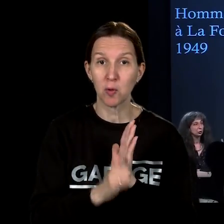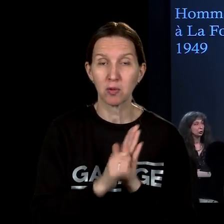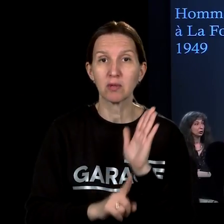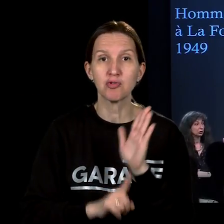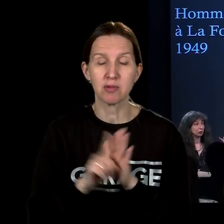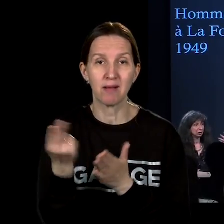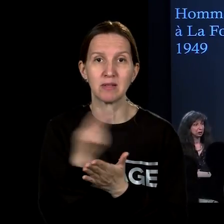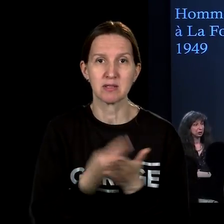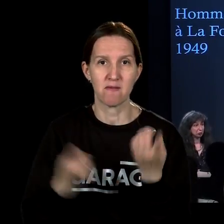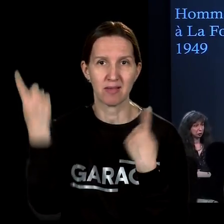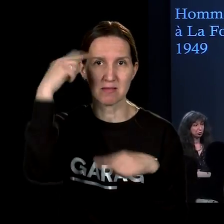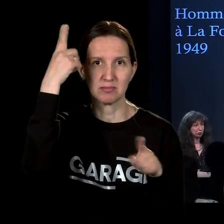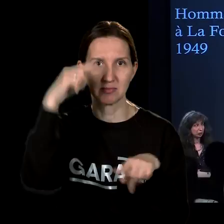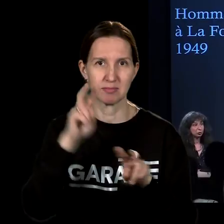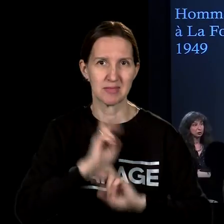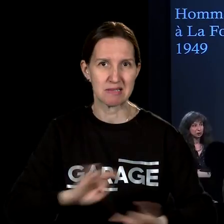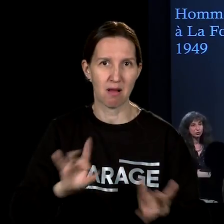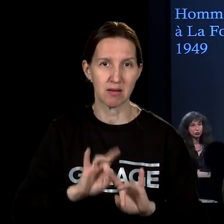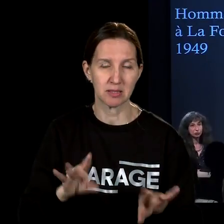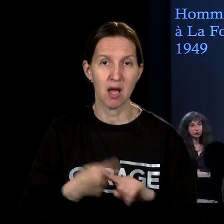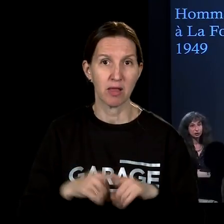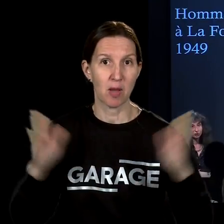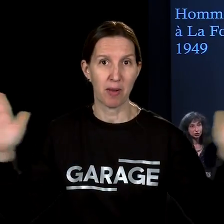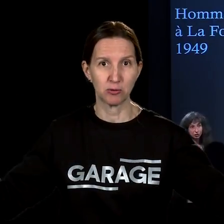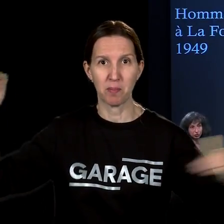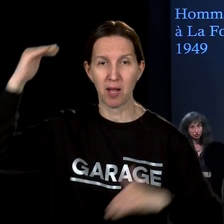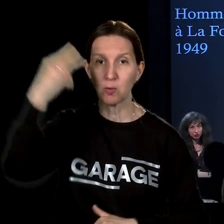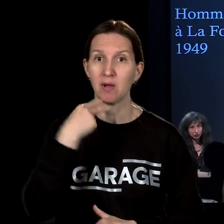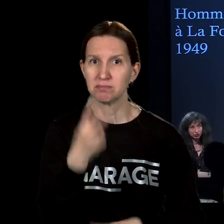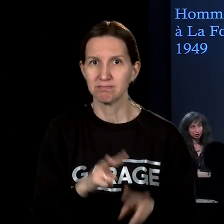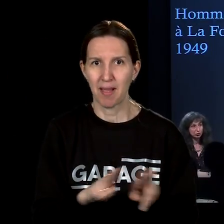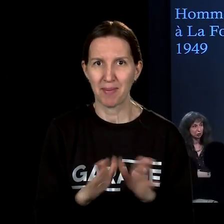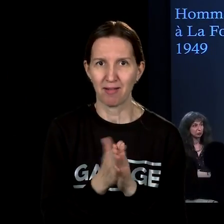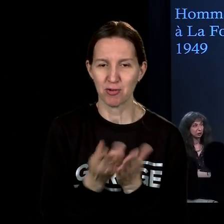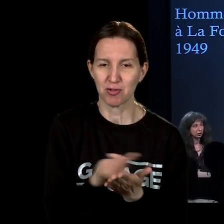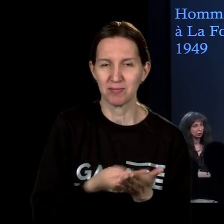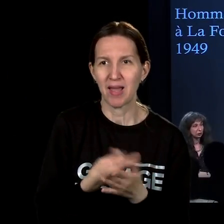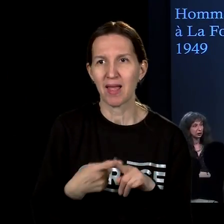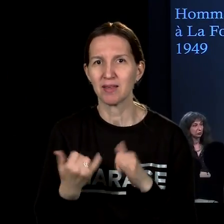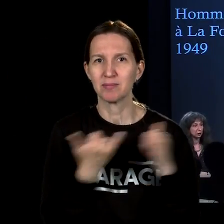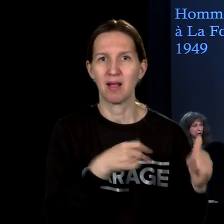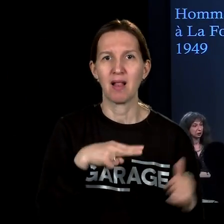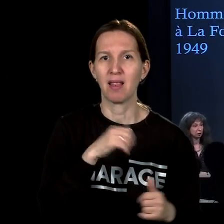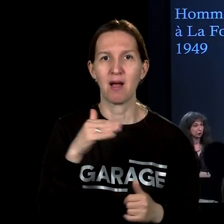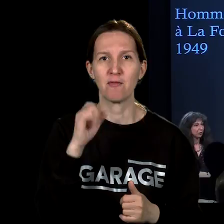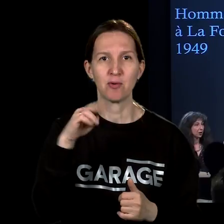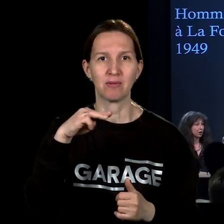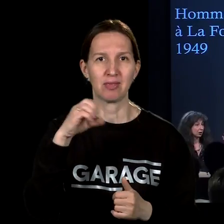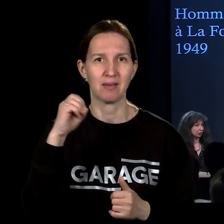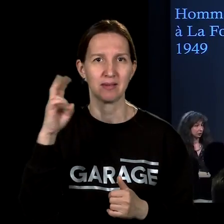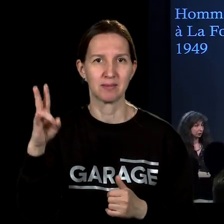Да? Он рисует это большое полотно маслом, которое выглядит как книжная иллюстрация, омаж Ла Фонтену вот с этими